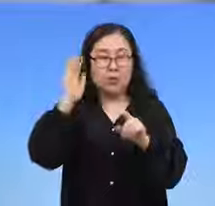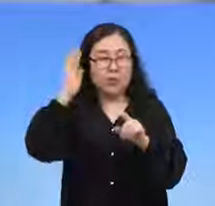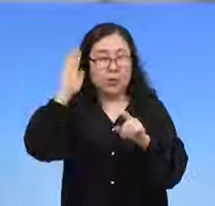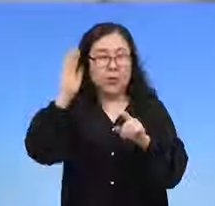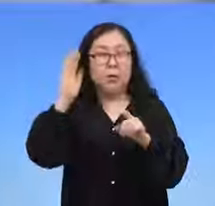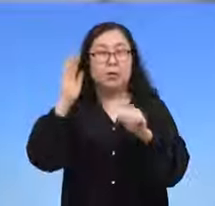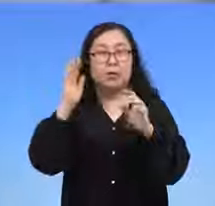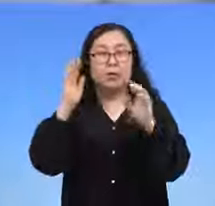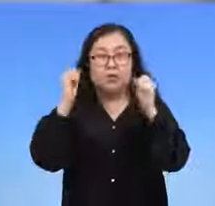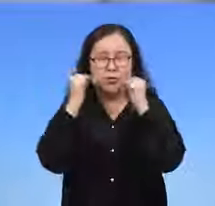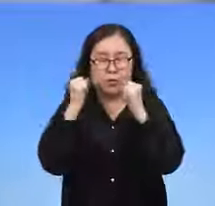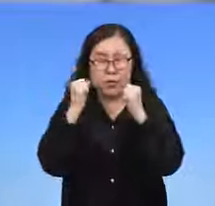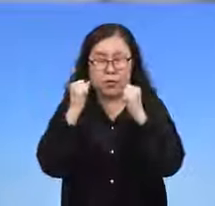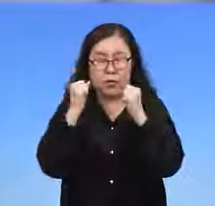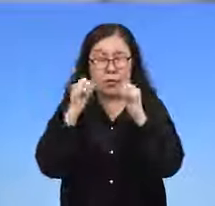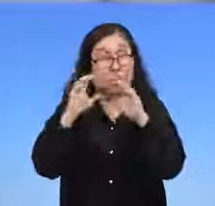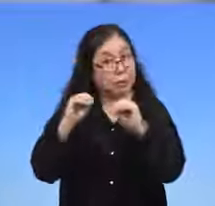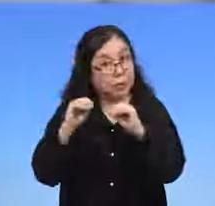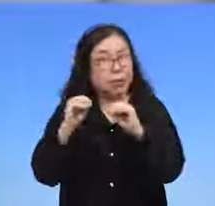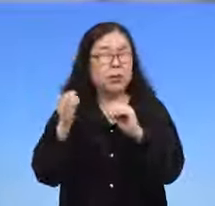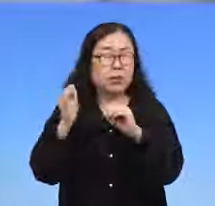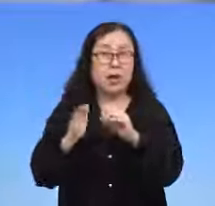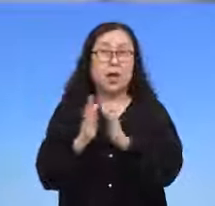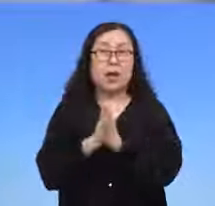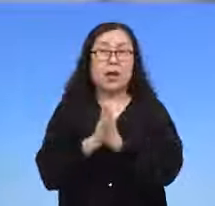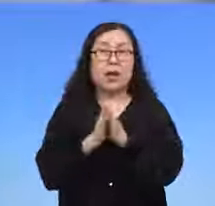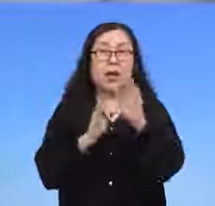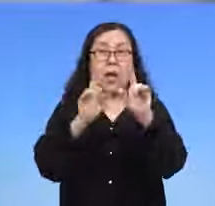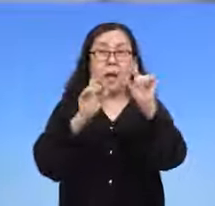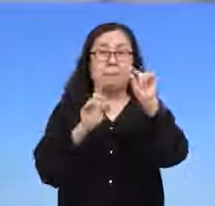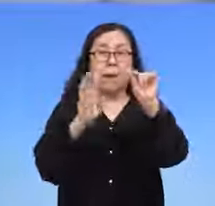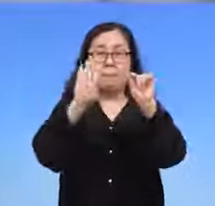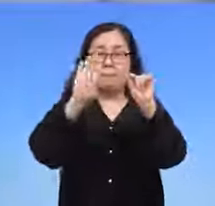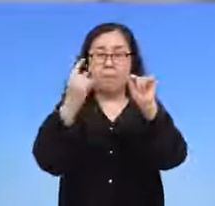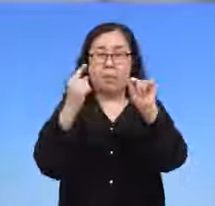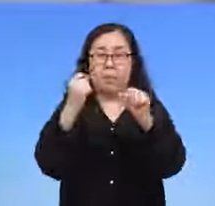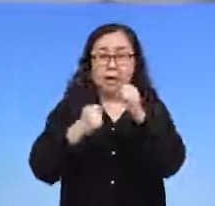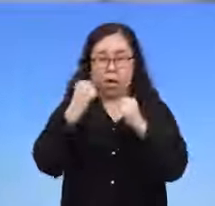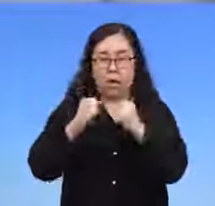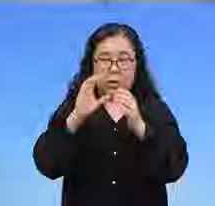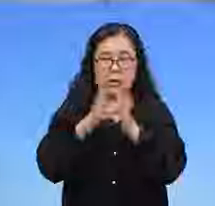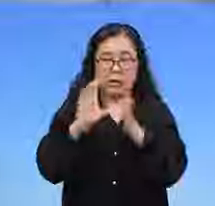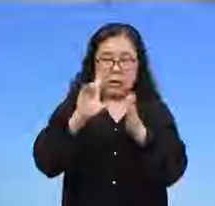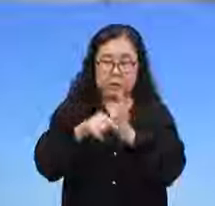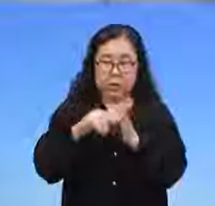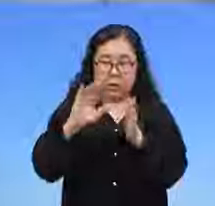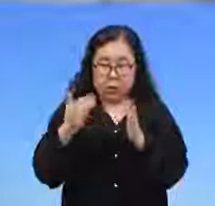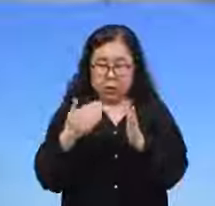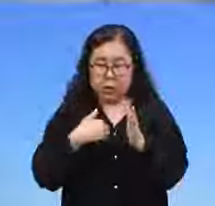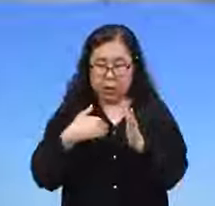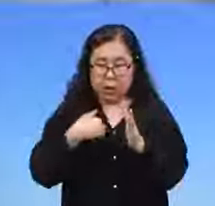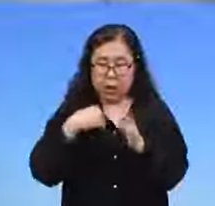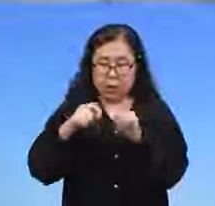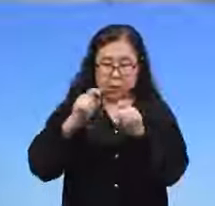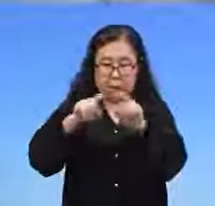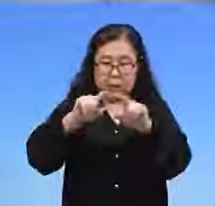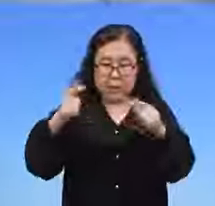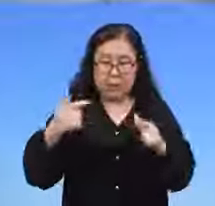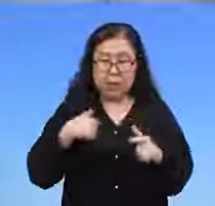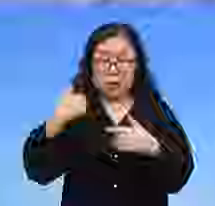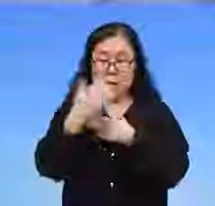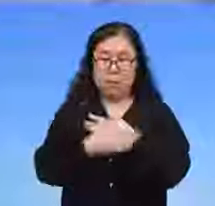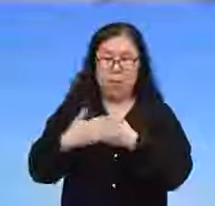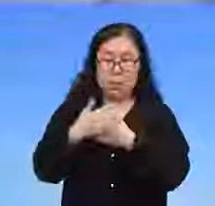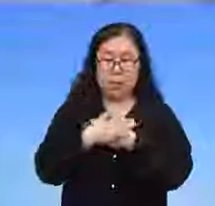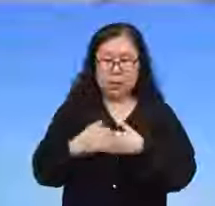주춤해졌는데 여름에 막 그렇게 10,000보씩 걸을 때는요, 시간이 됐는데 제가 안 나가면 몸이 못 견뎌 해요. 막